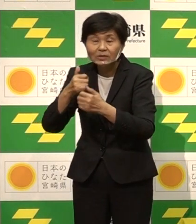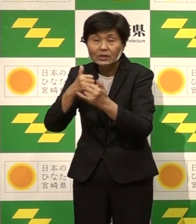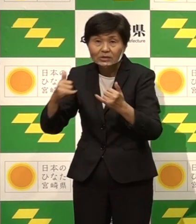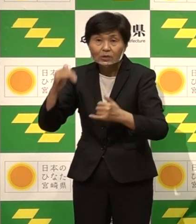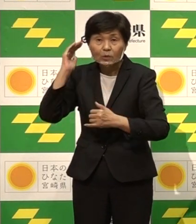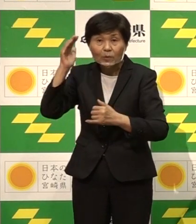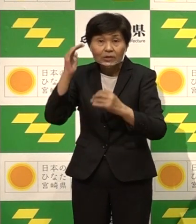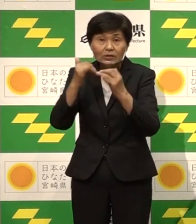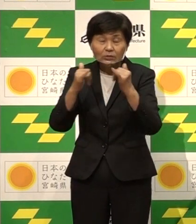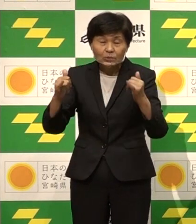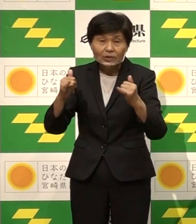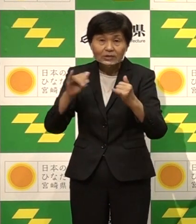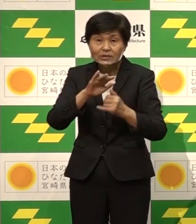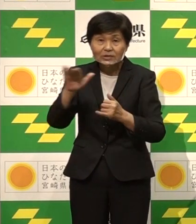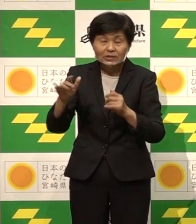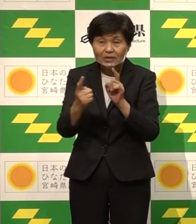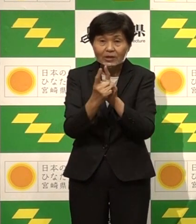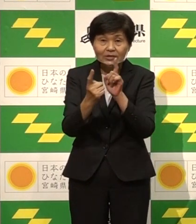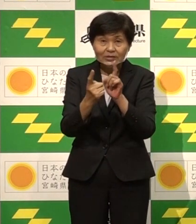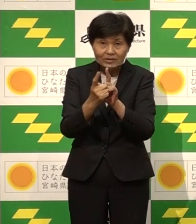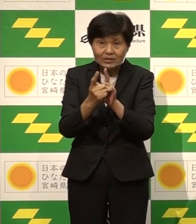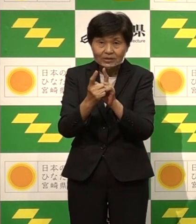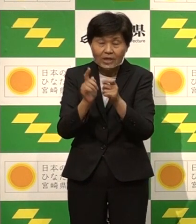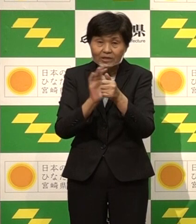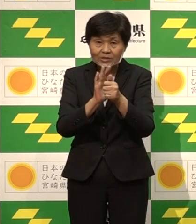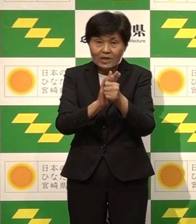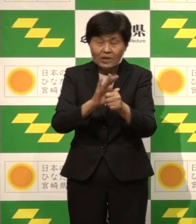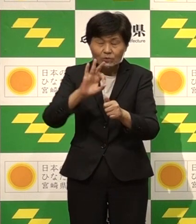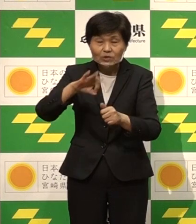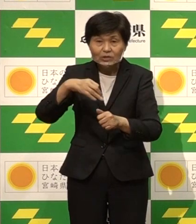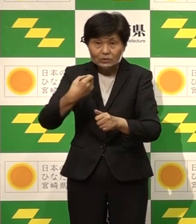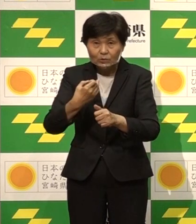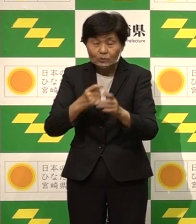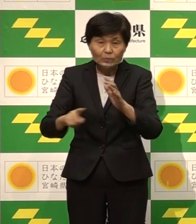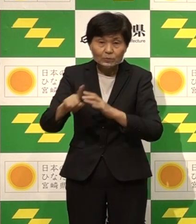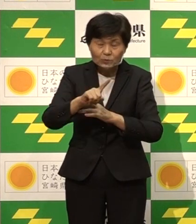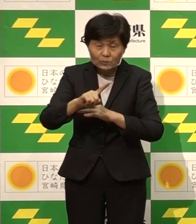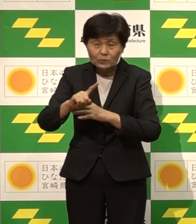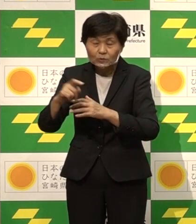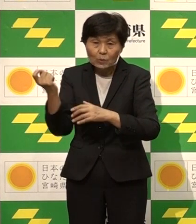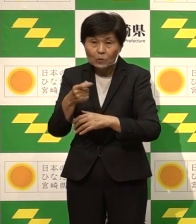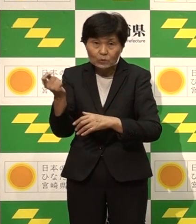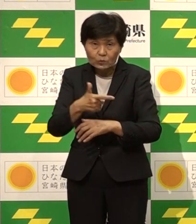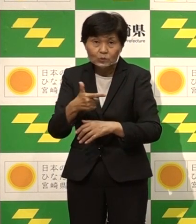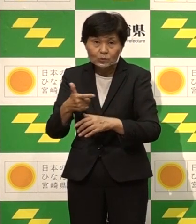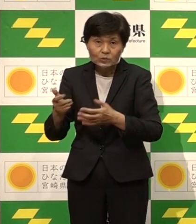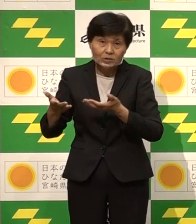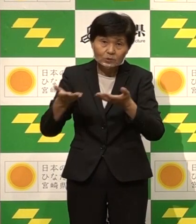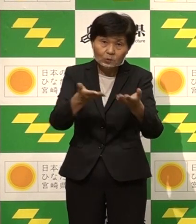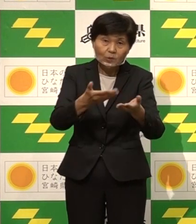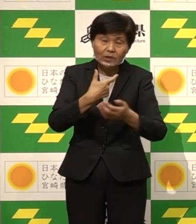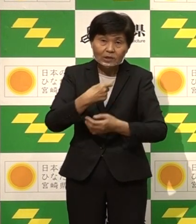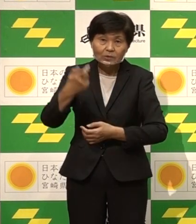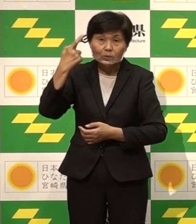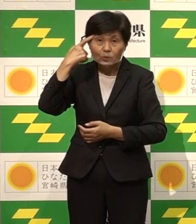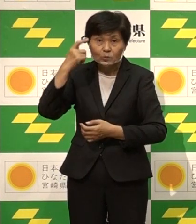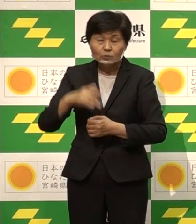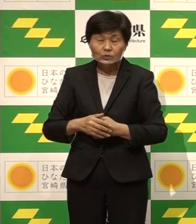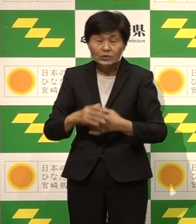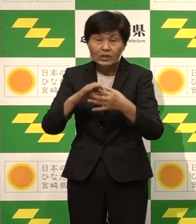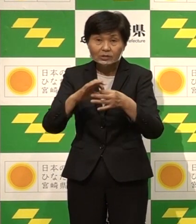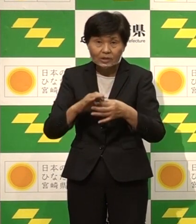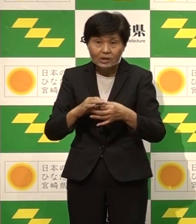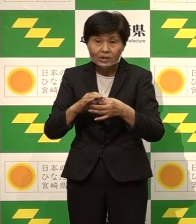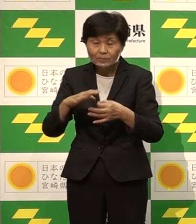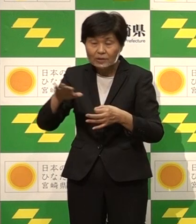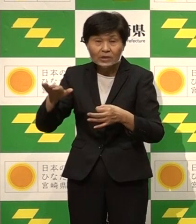困っておられる方にですね、支援物資を早急に届けるような体制を整えていきたいと考えております。ぜひそういう助